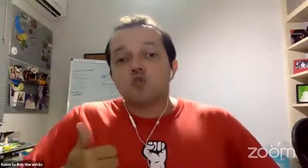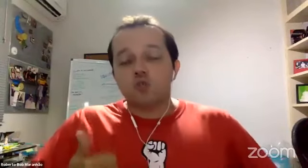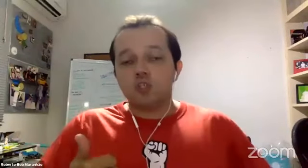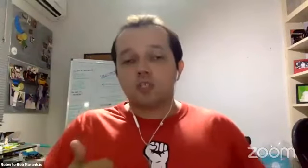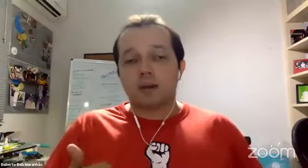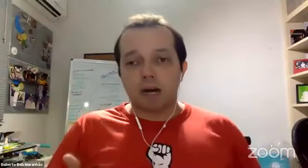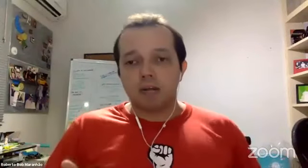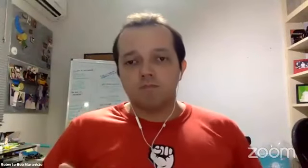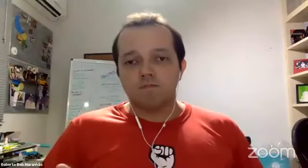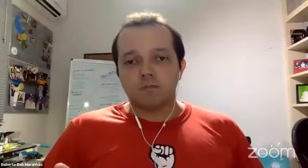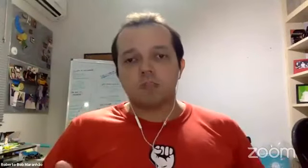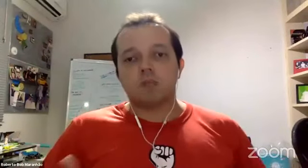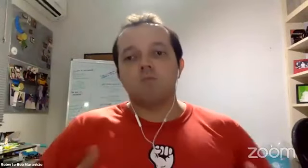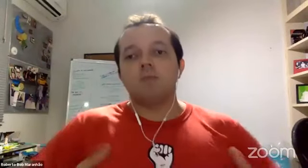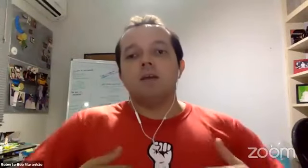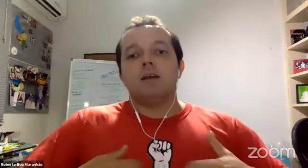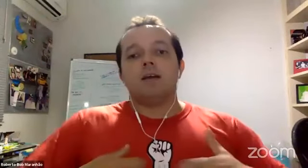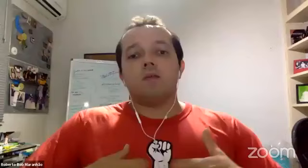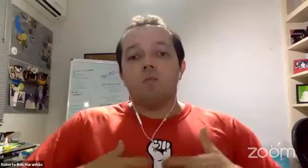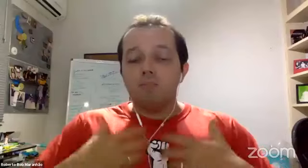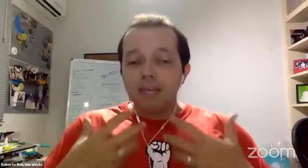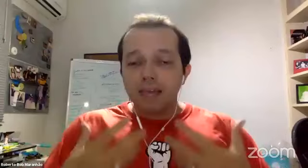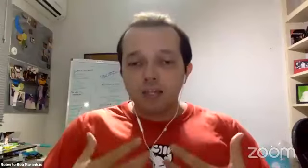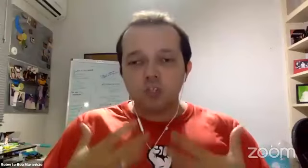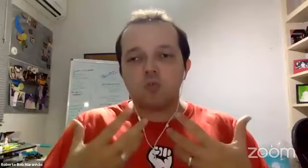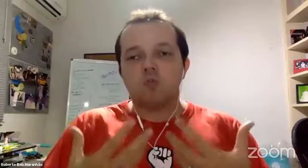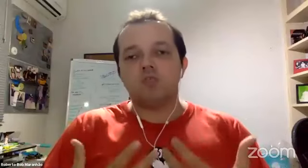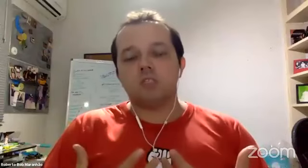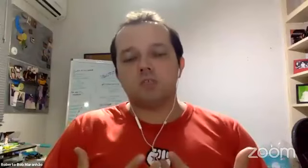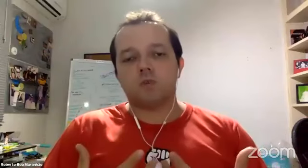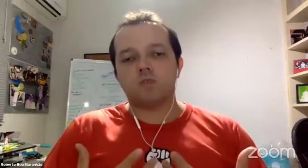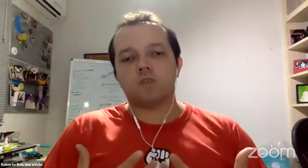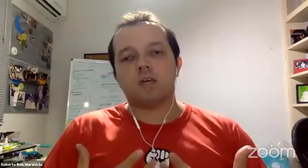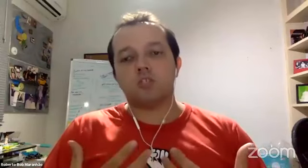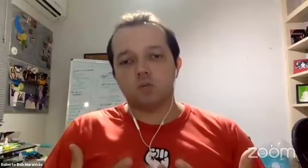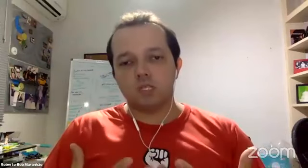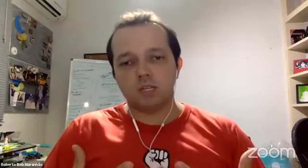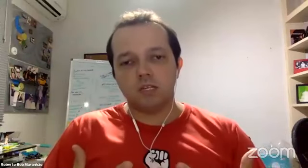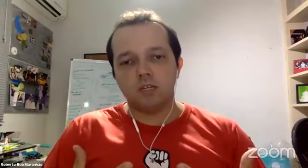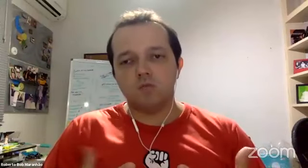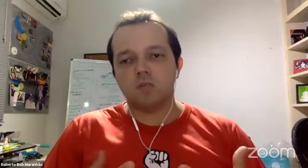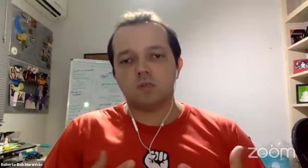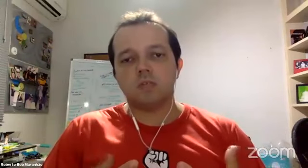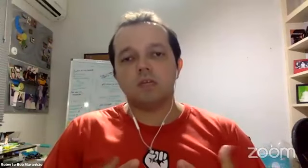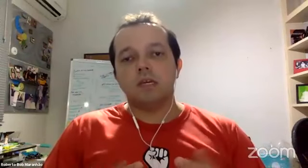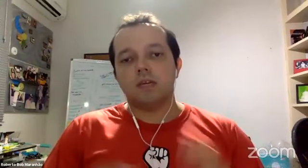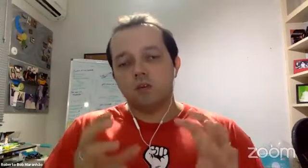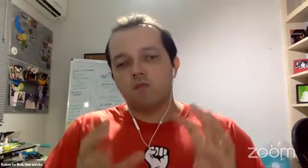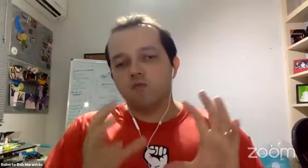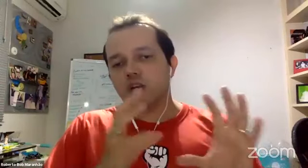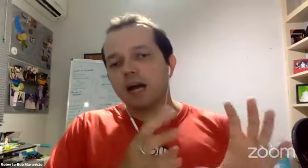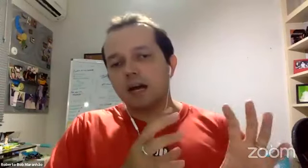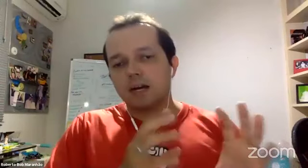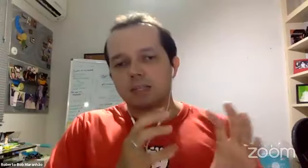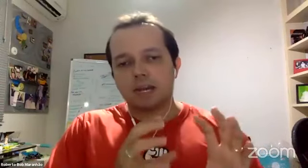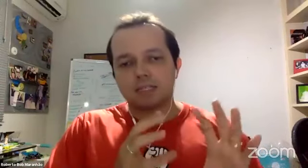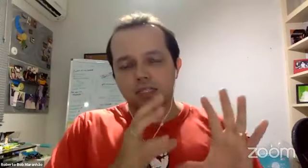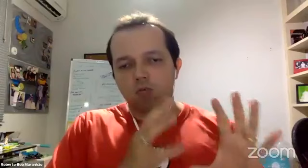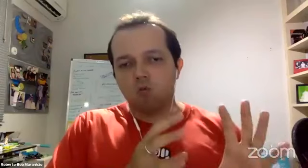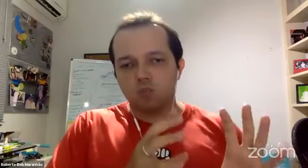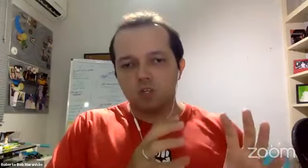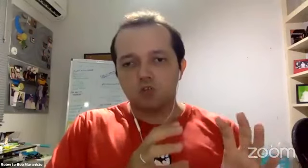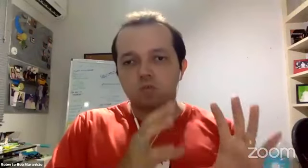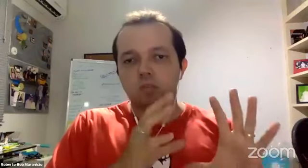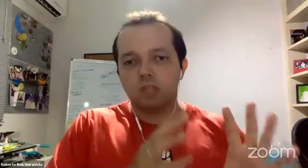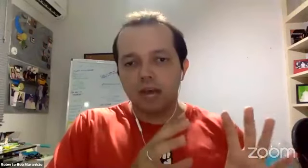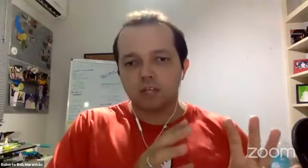as condições de trabalho, então, o ambiente onde esses profissionais estão inseridos, né? E aí eu vou já trazer